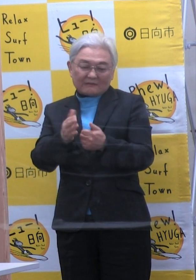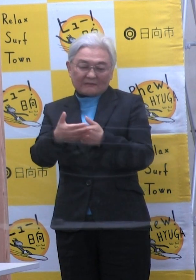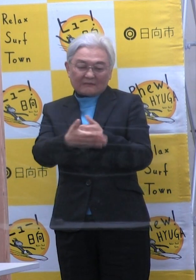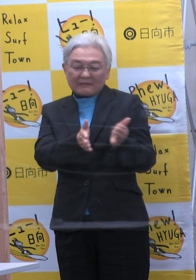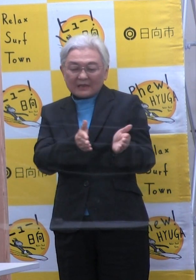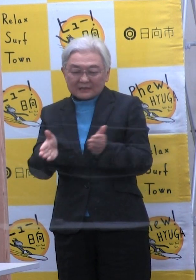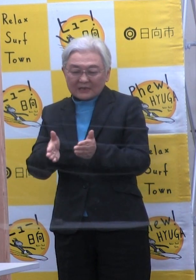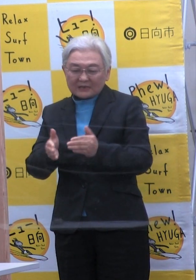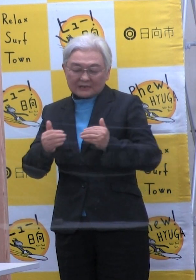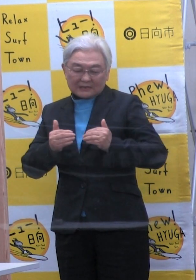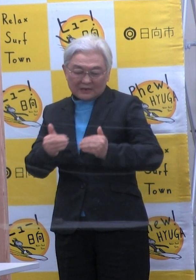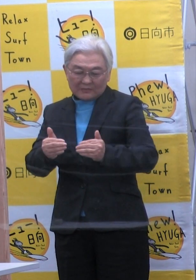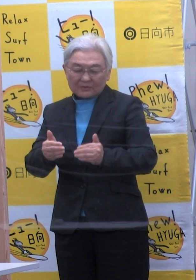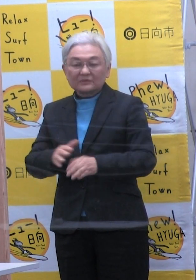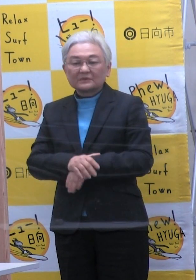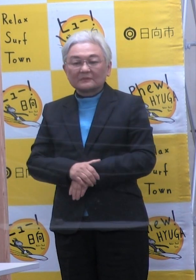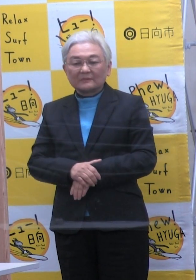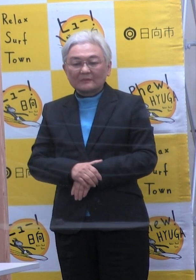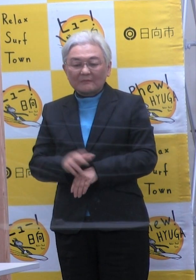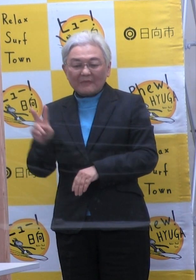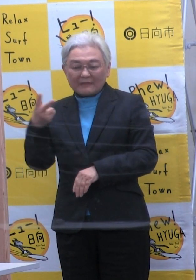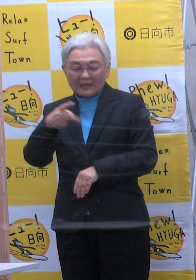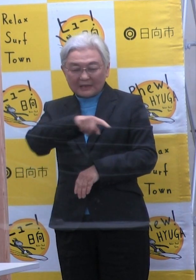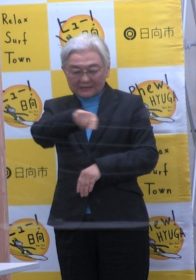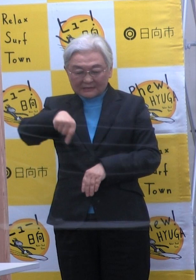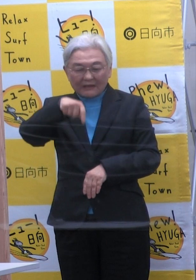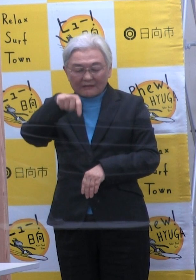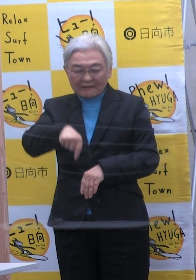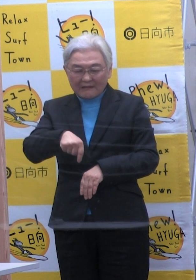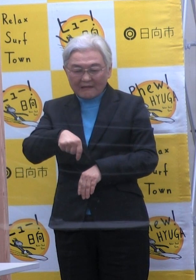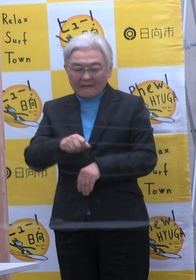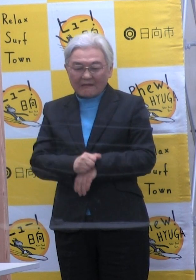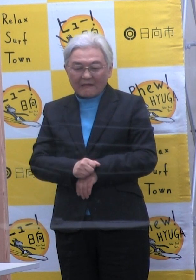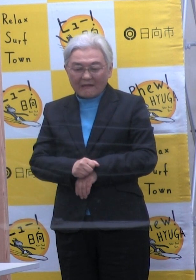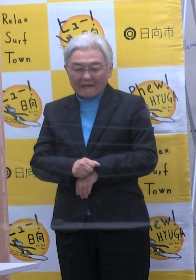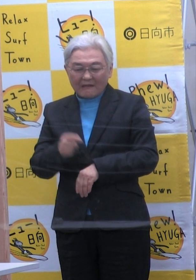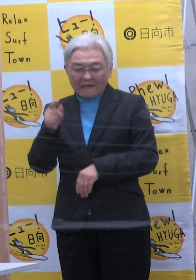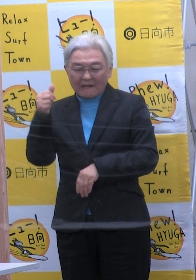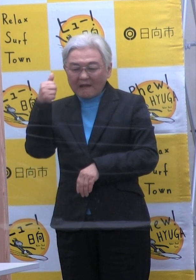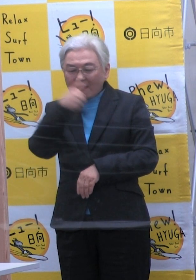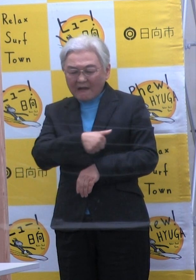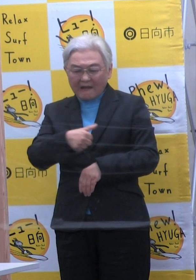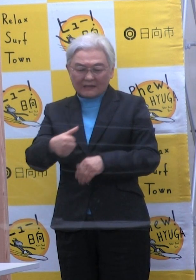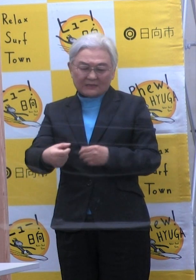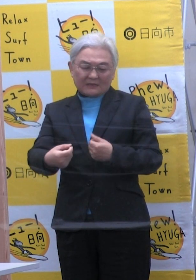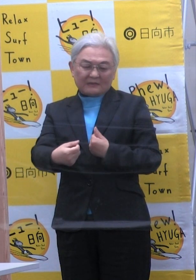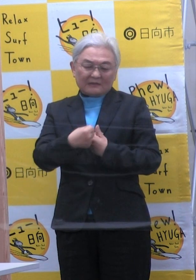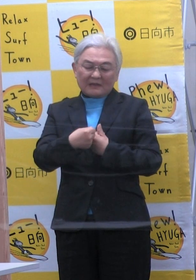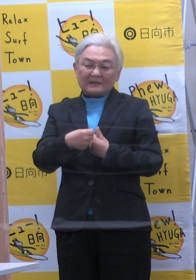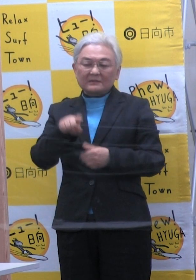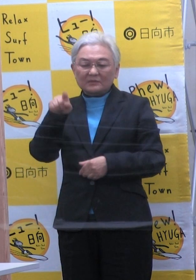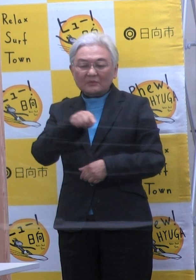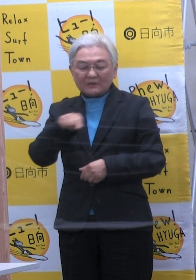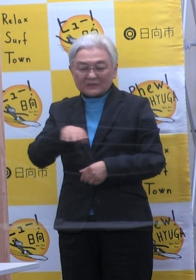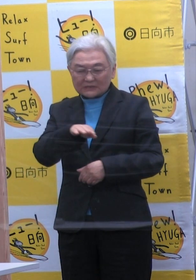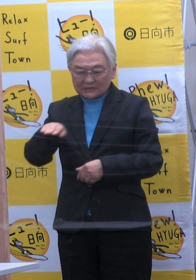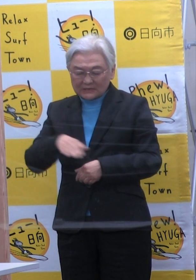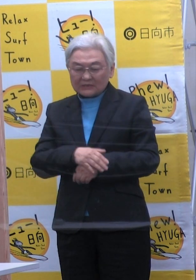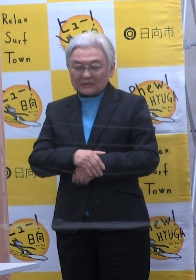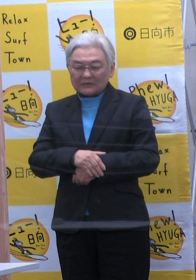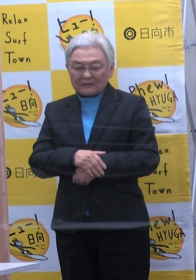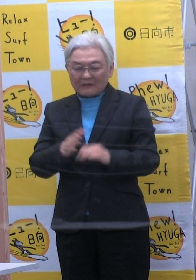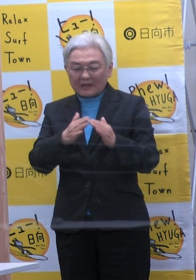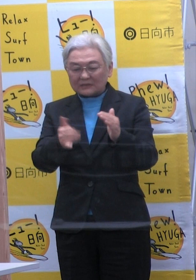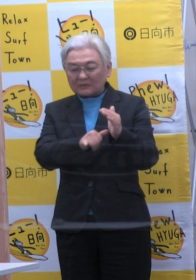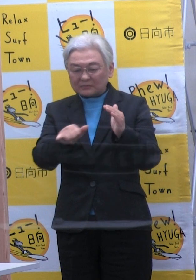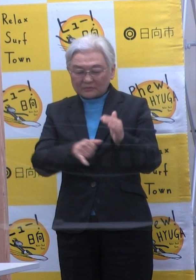します。また、市内において犯罪等による被害を受けた方々や、その